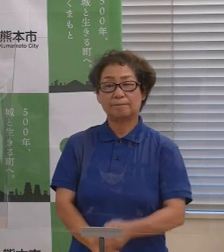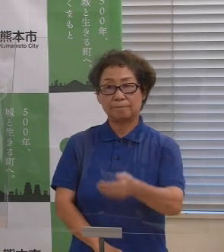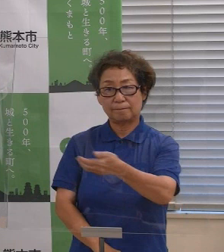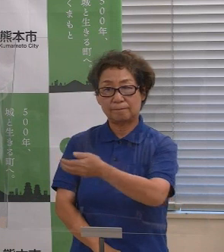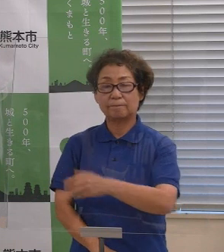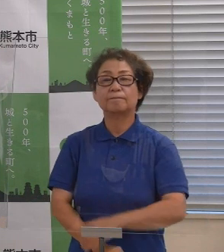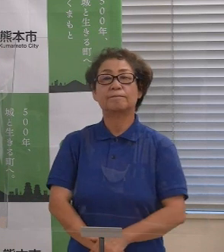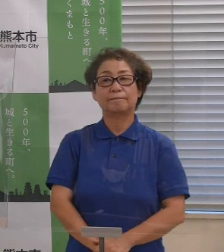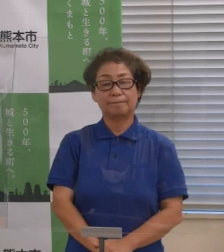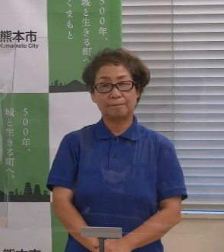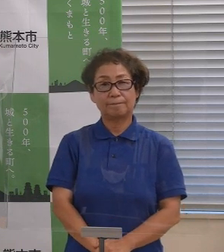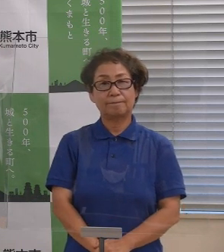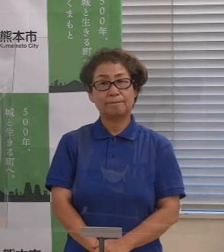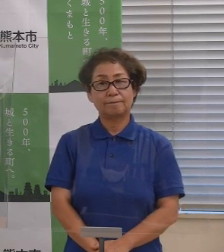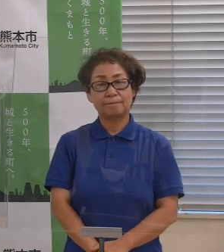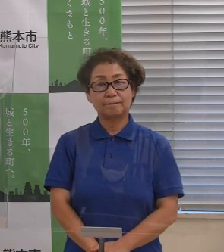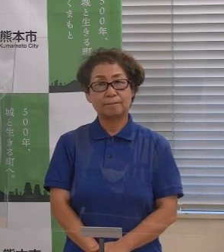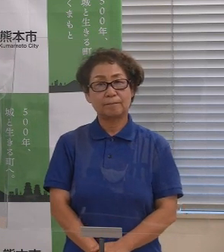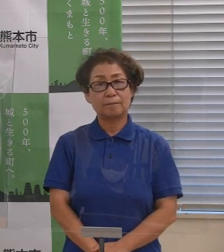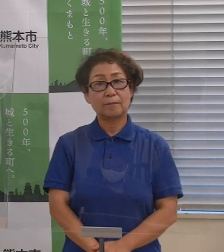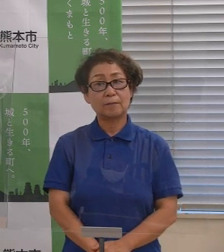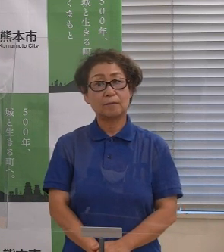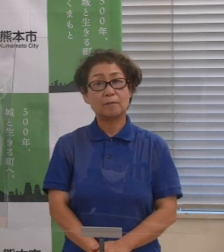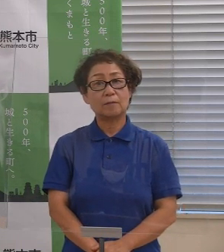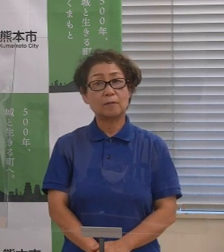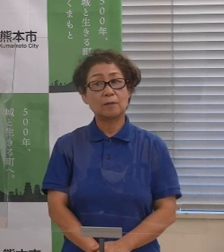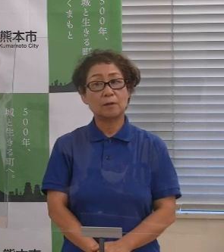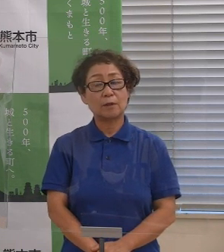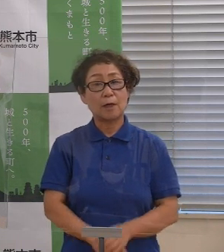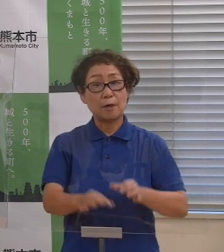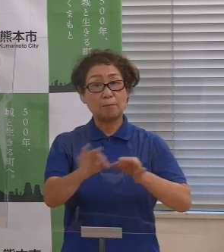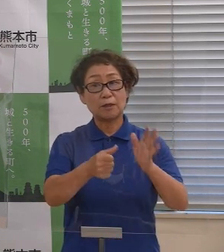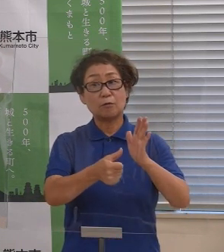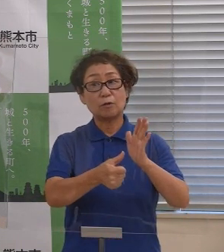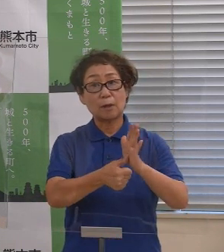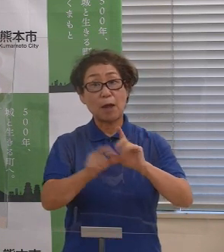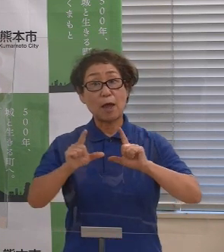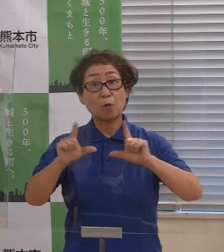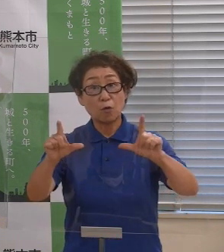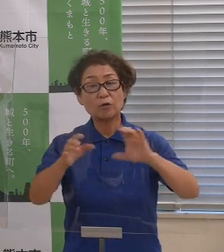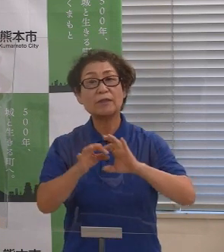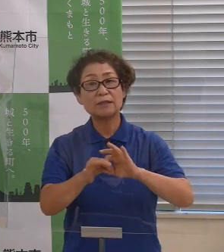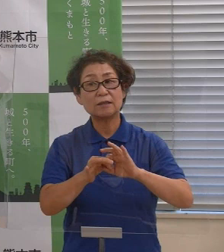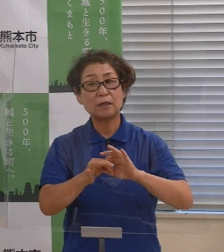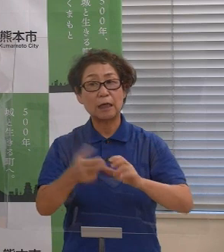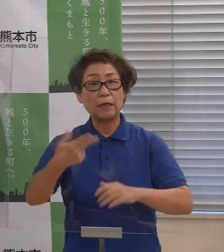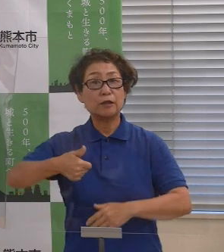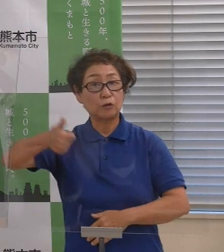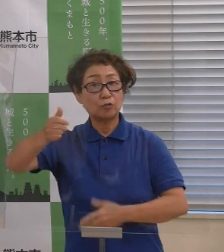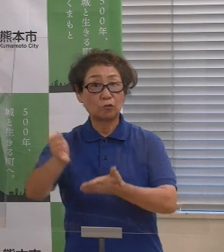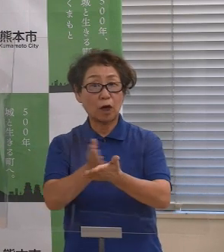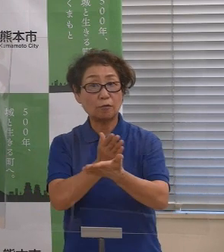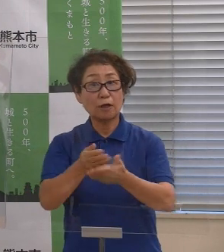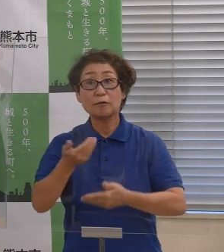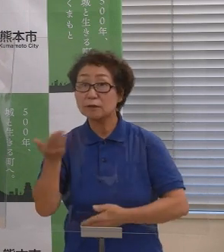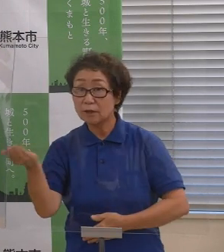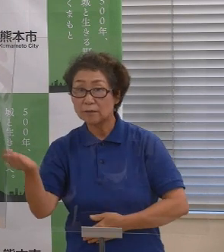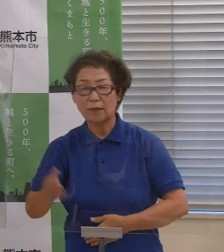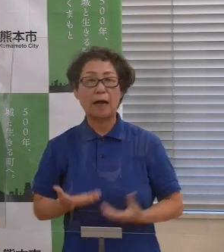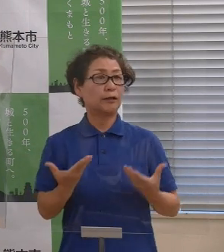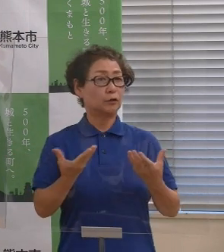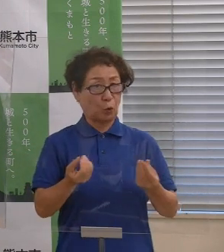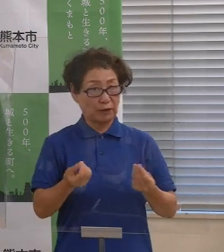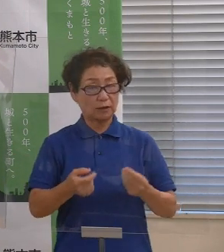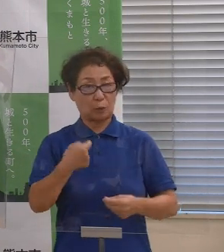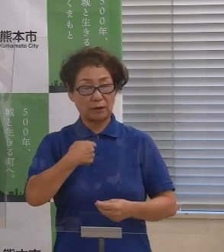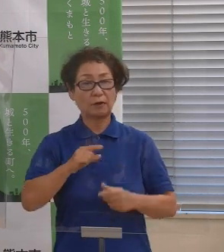朝日新聞です、よろしくお願いします。 はい、よろしくお願いします。 もうまずはこの店名公表については、市長のご判断ということでよろしいですか。 はい、そう